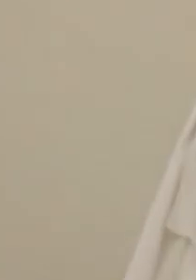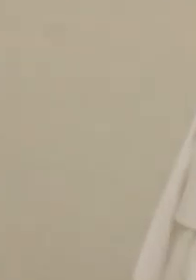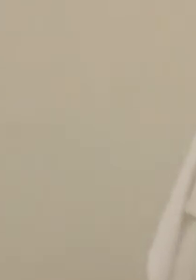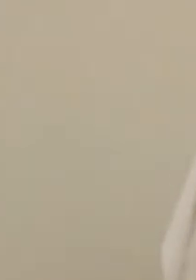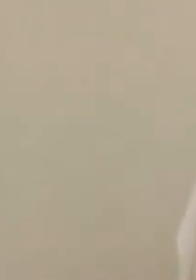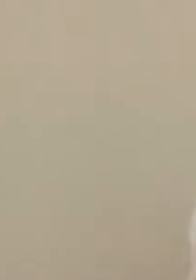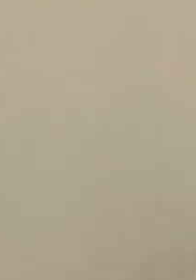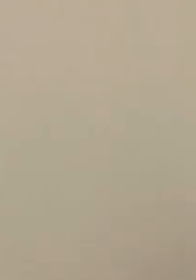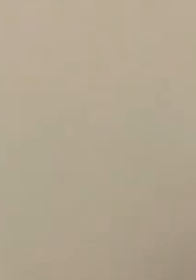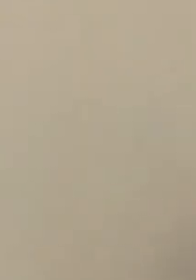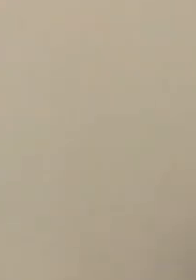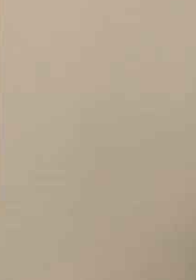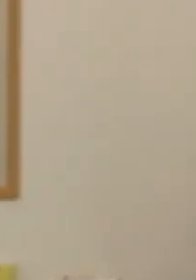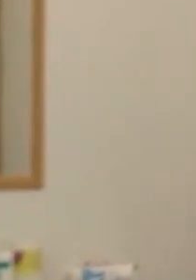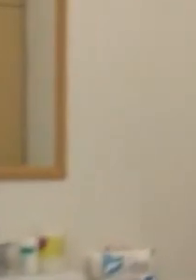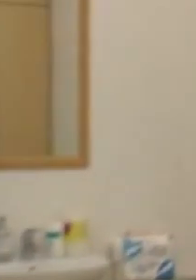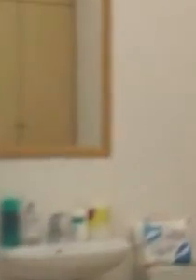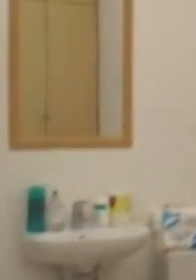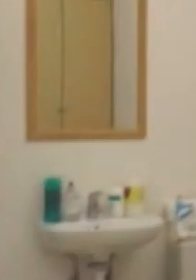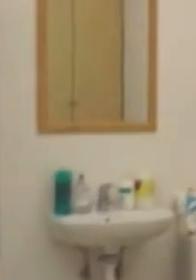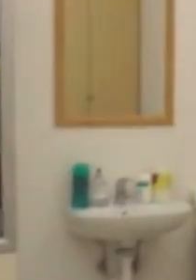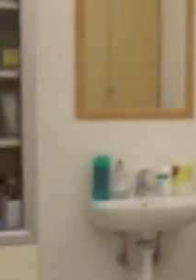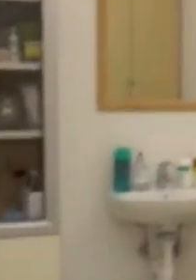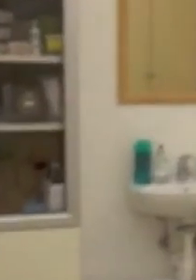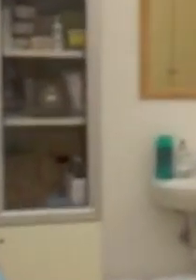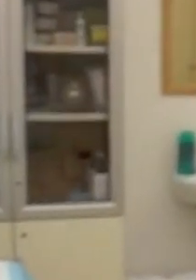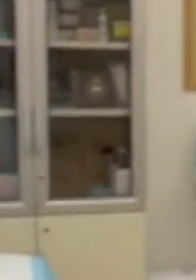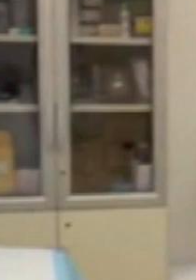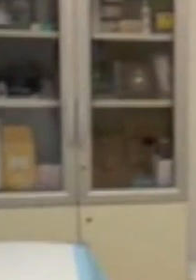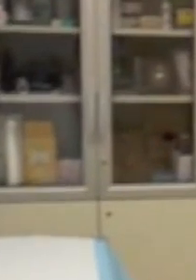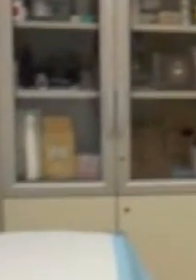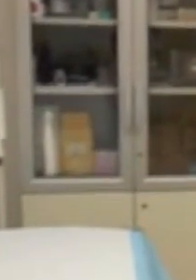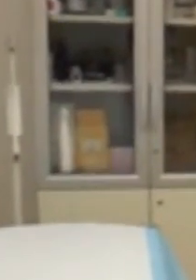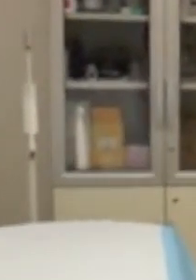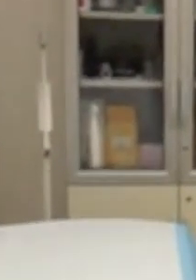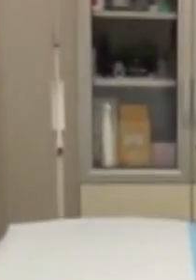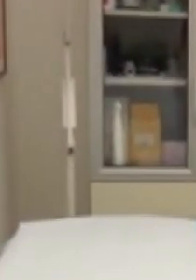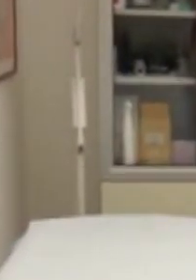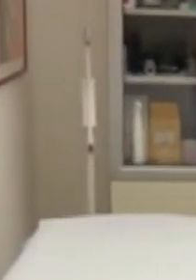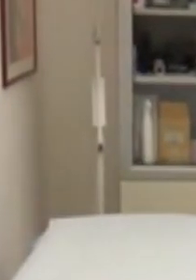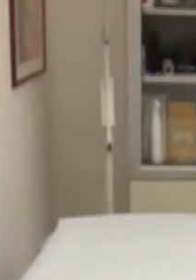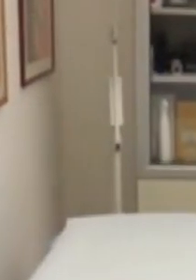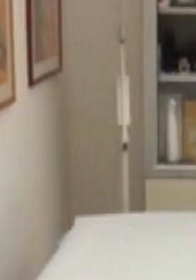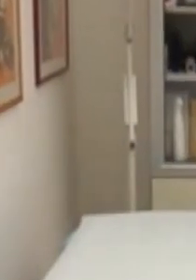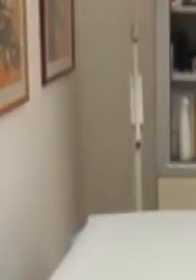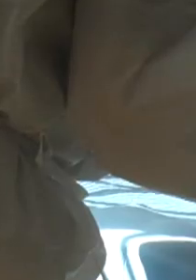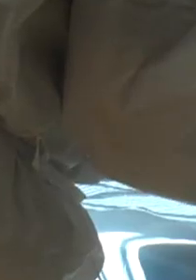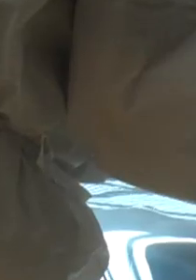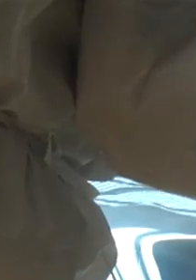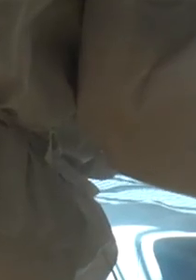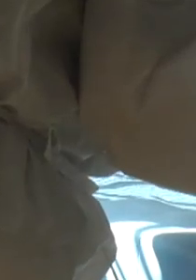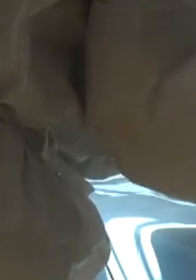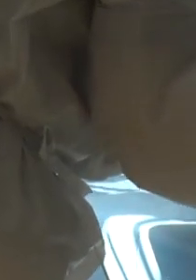pomeriggio laughing di treviso che comunica la volontà di non aderire all'ordinanza regionale una questione di sicurezza degli ambulatori